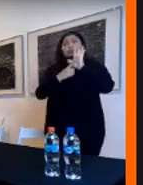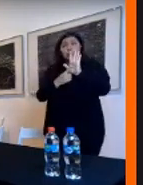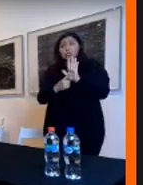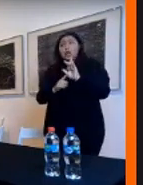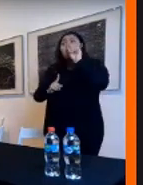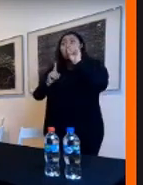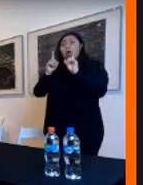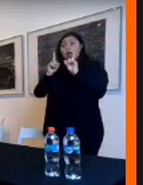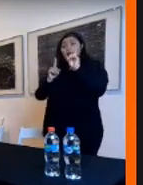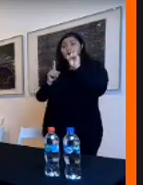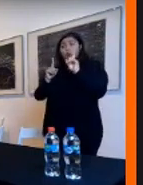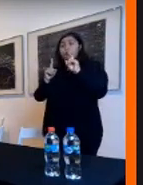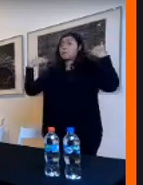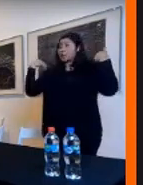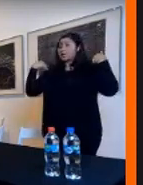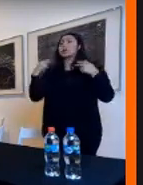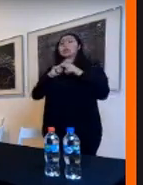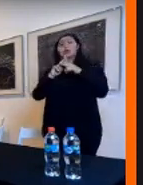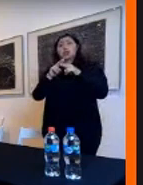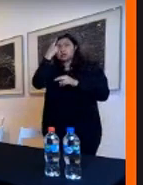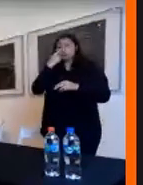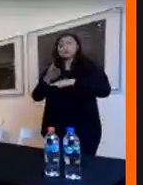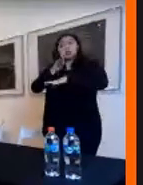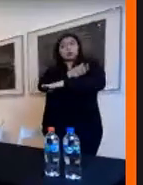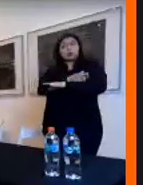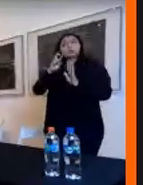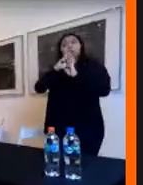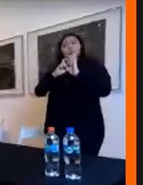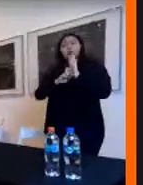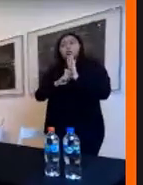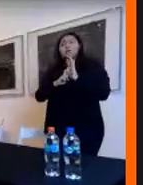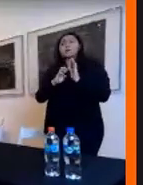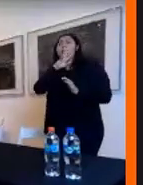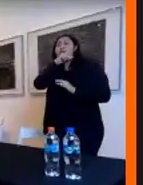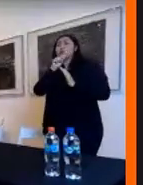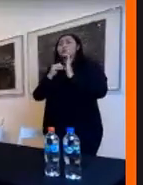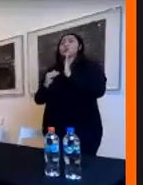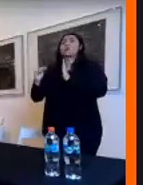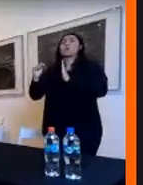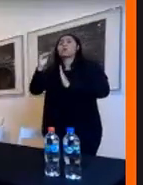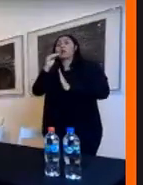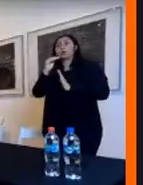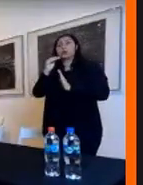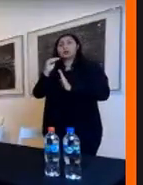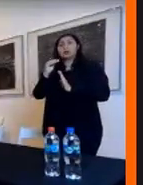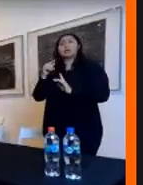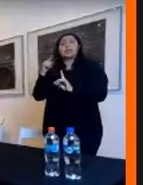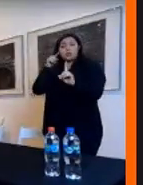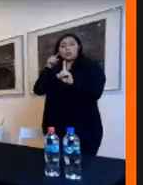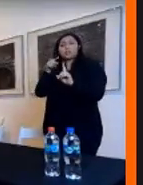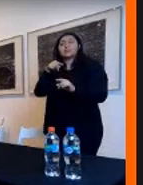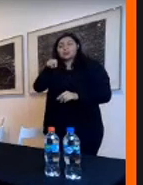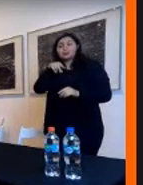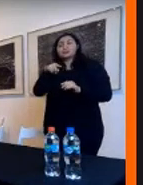mostrar sucintamente algunas de las acciones que ha realizado el museo antes de llegar al programa de adultos mayores, que es el objetivo por el que